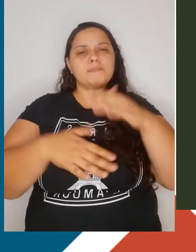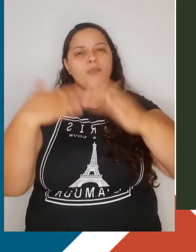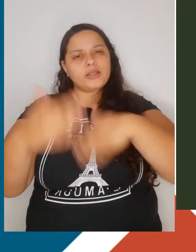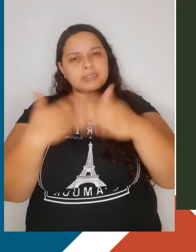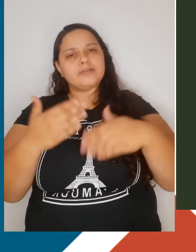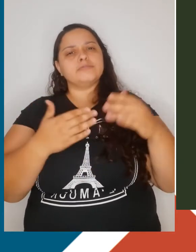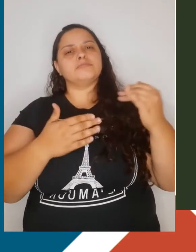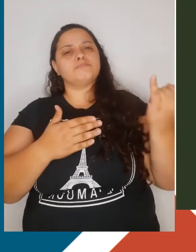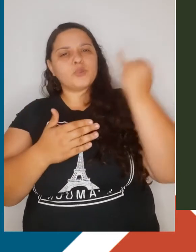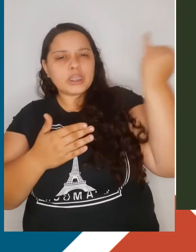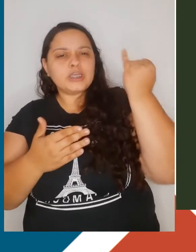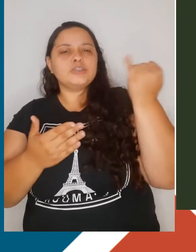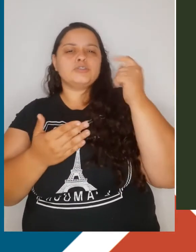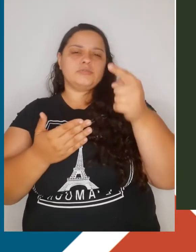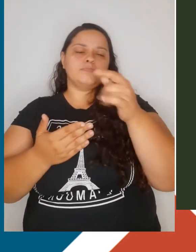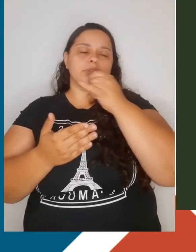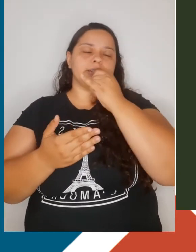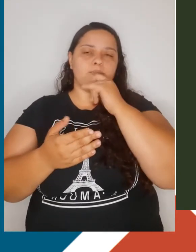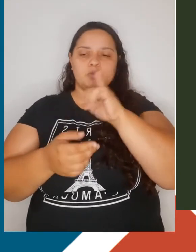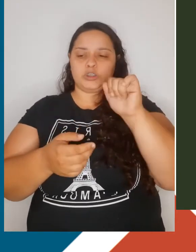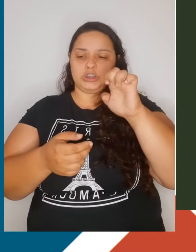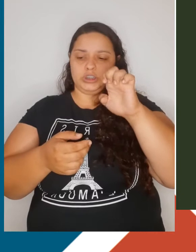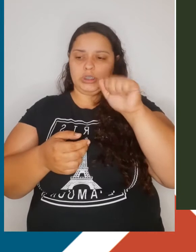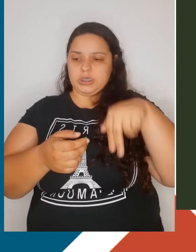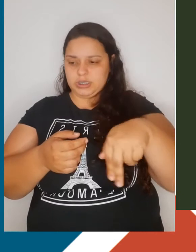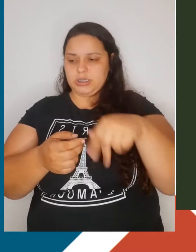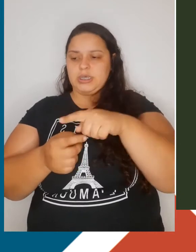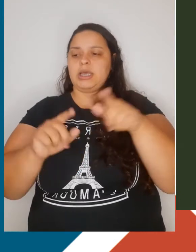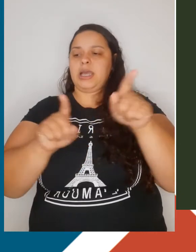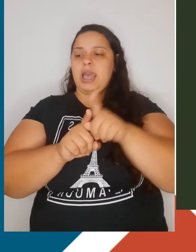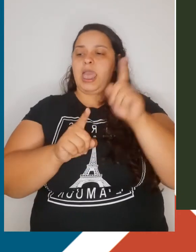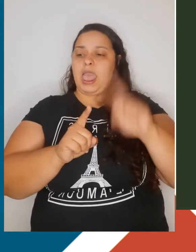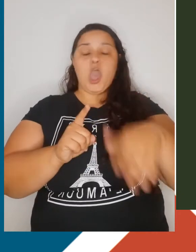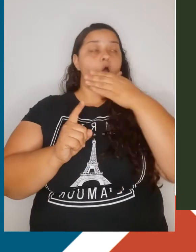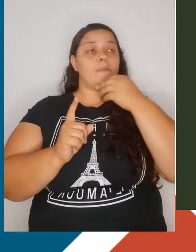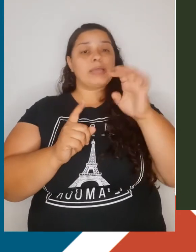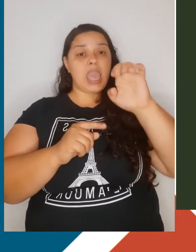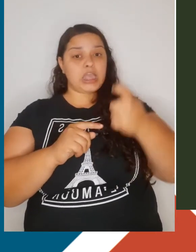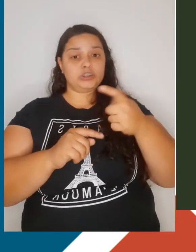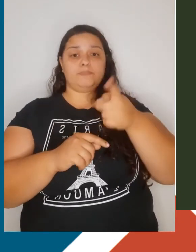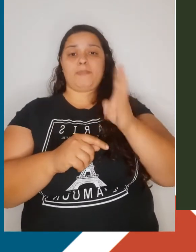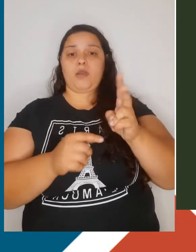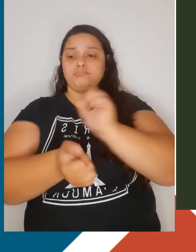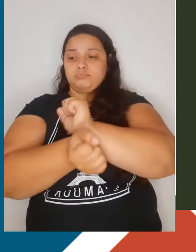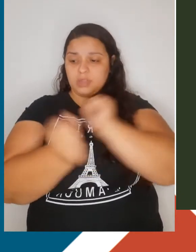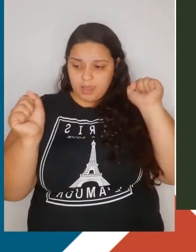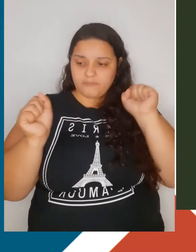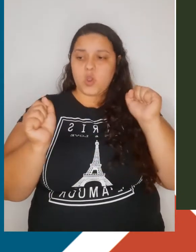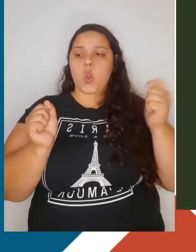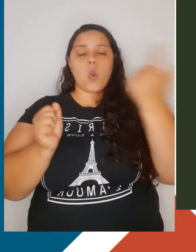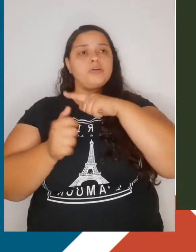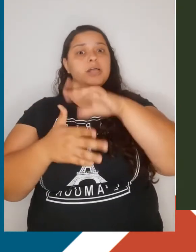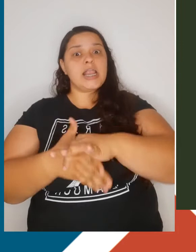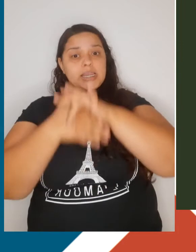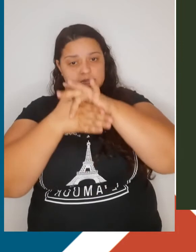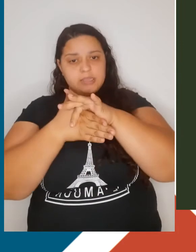emancipação do Haiti. A gente pode citar o próprio Jean-Jacques Dessalines, por exemplo, que assim como Toussaint Louverture era um ex-escravizado e que